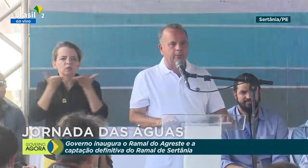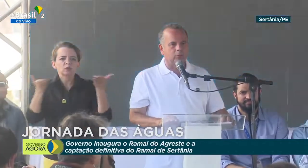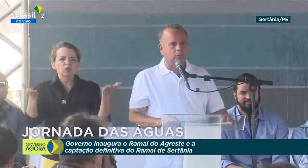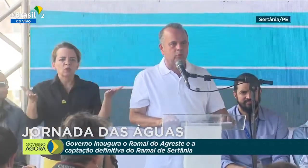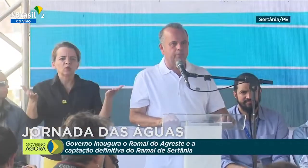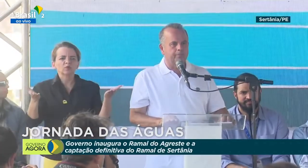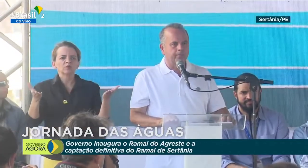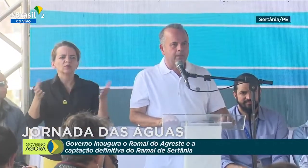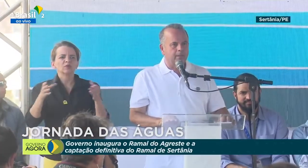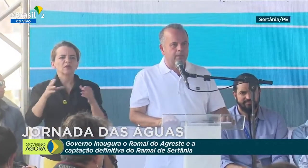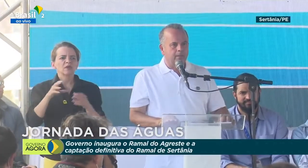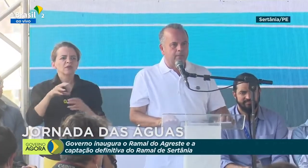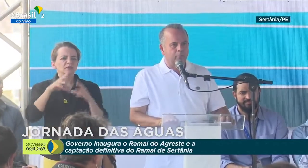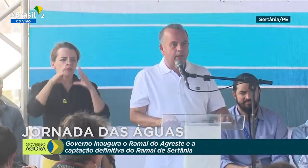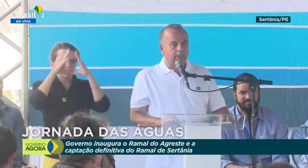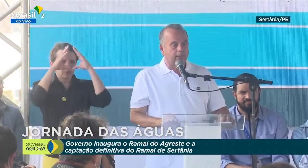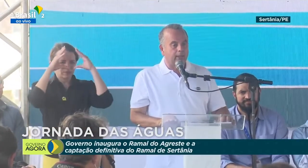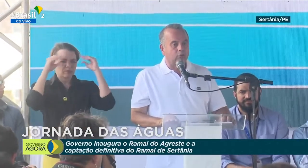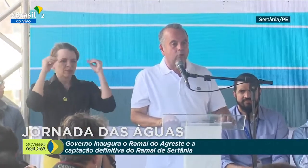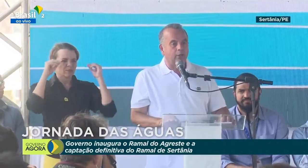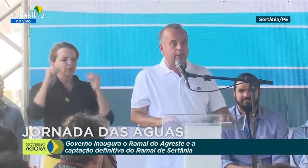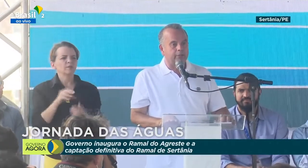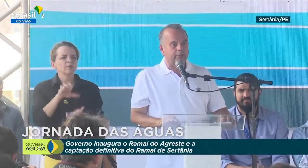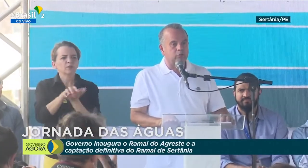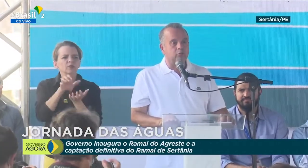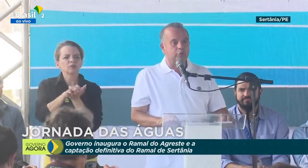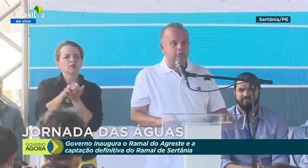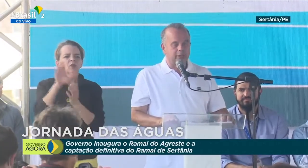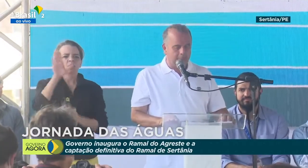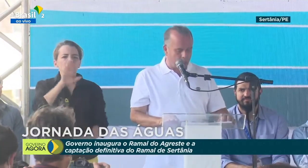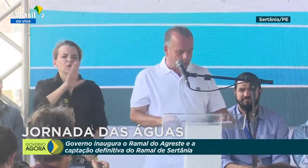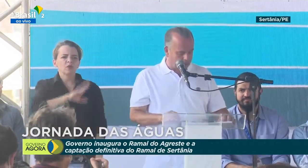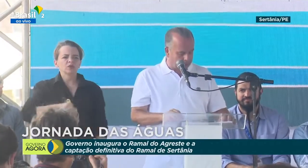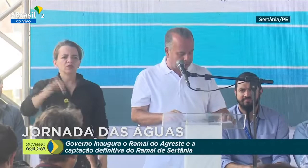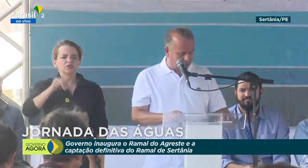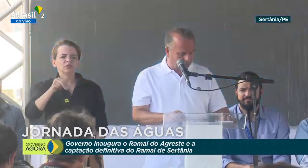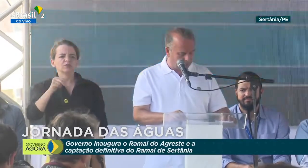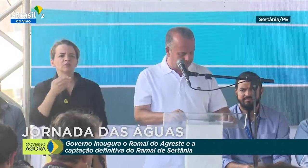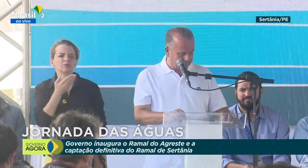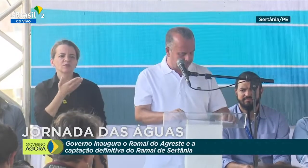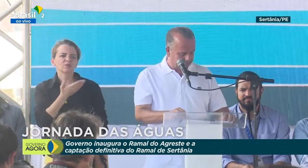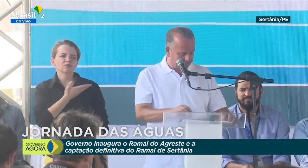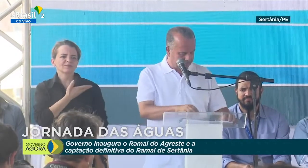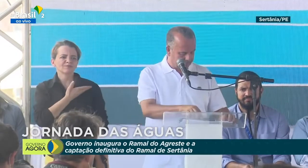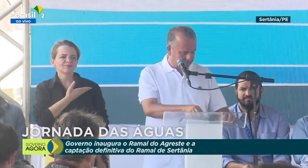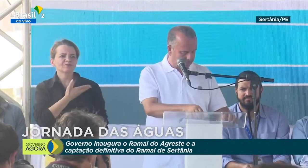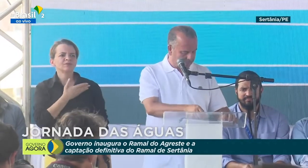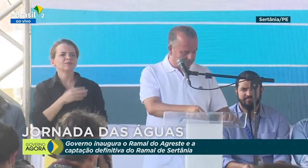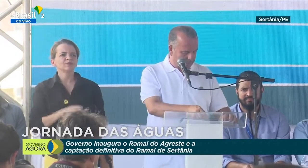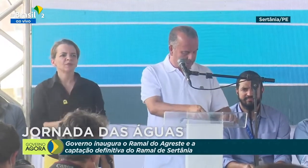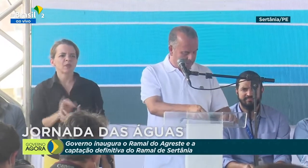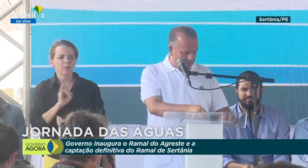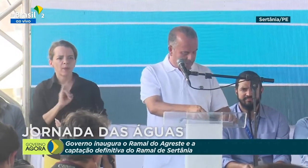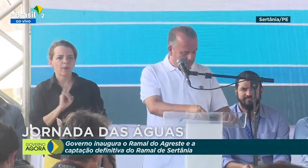de Pernambuco. Boa tarde aos nordestinos, os meus irmãos nordestinos.